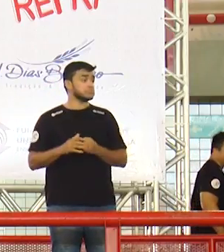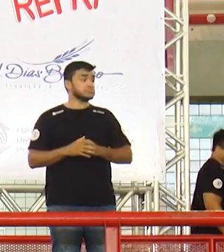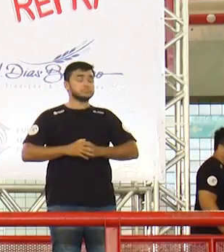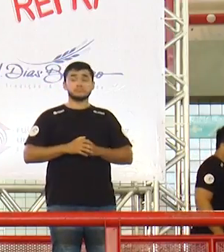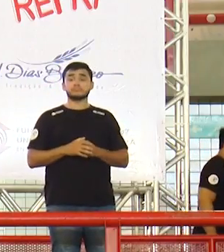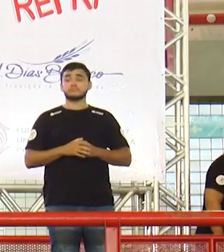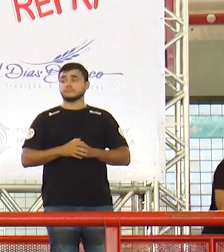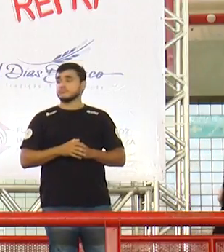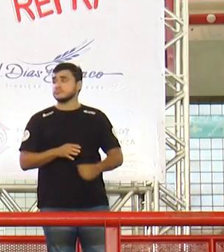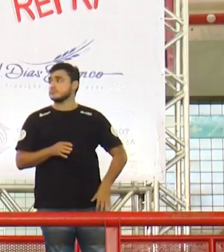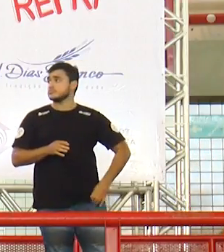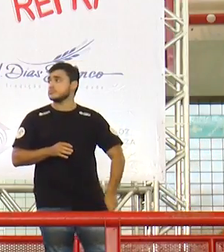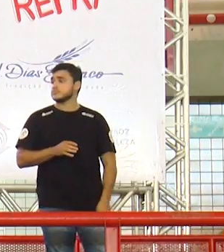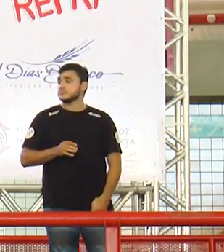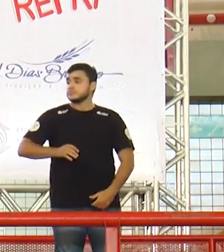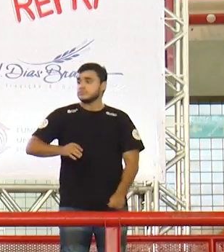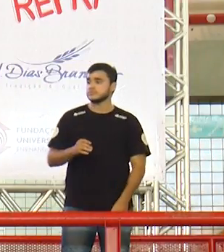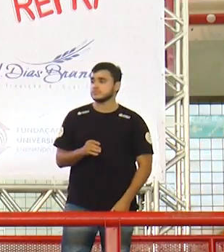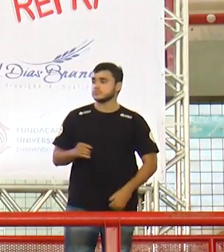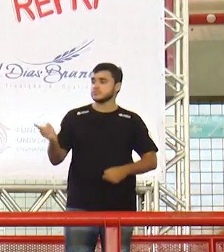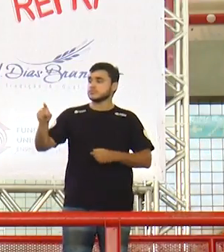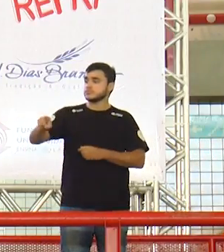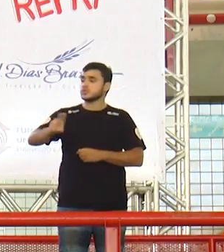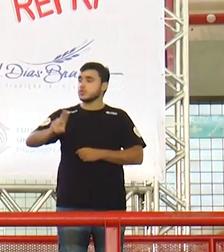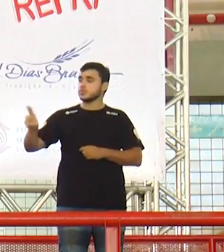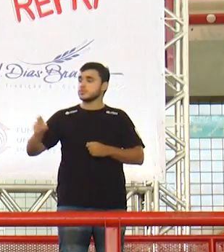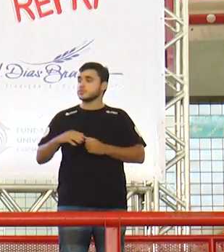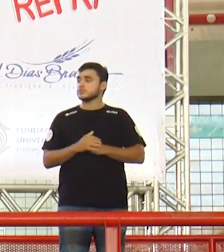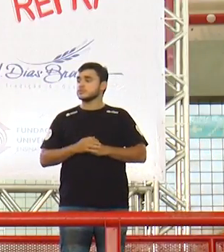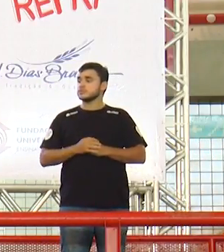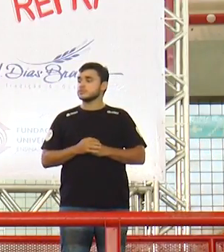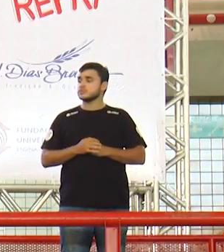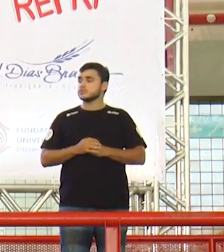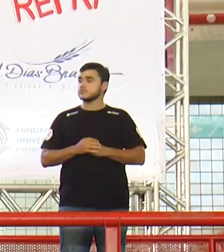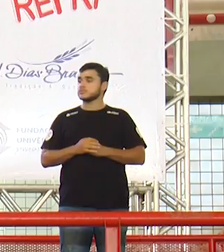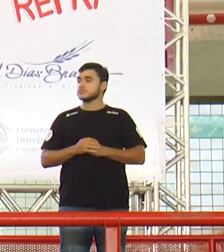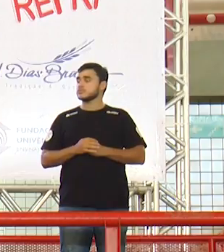não? Deixa eu pegar aqui. Como que é seu nome?